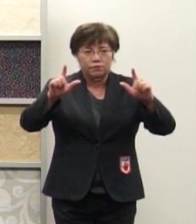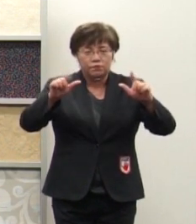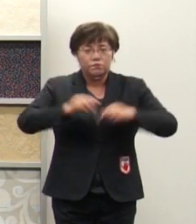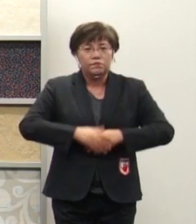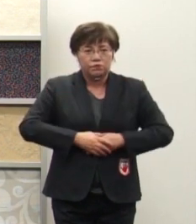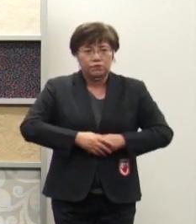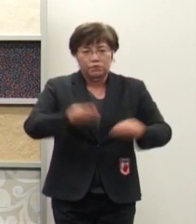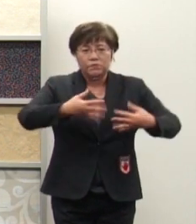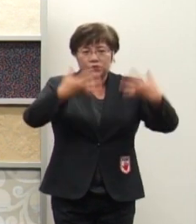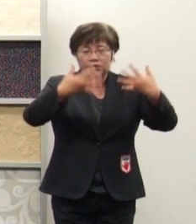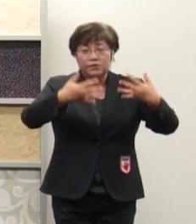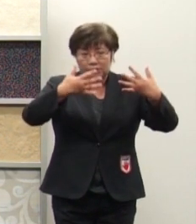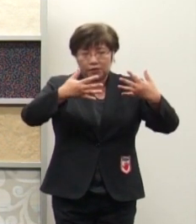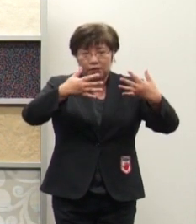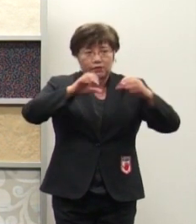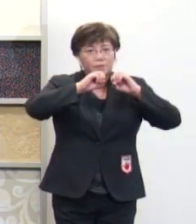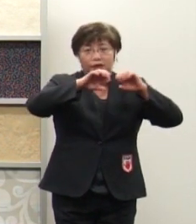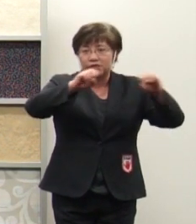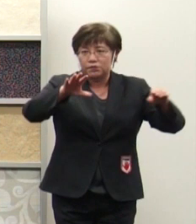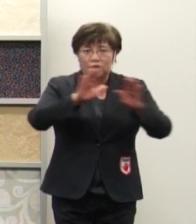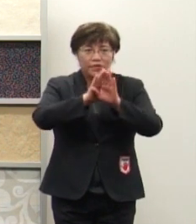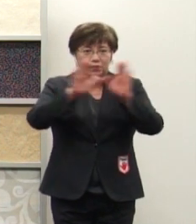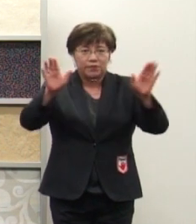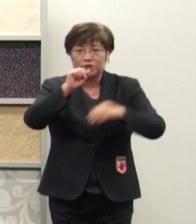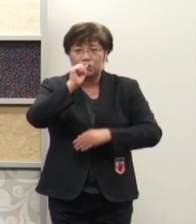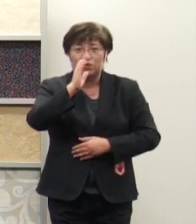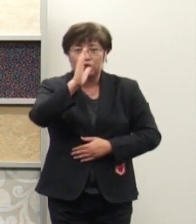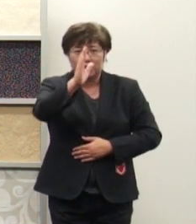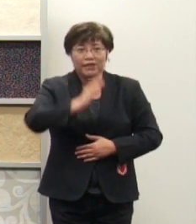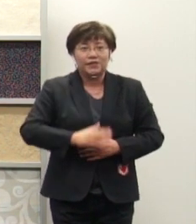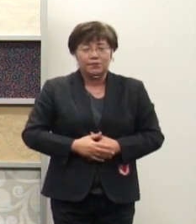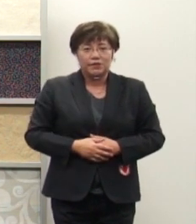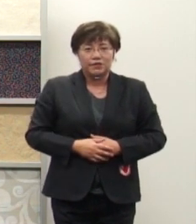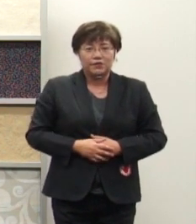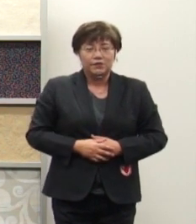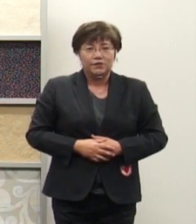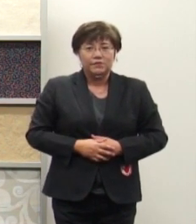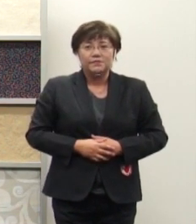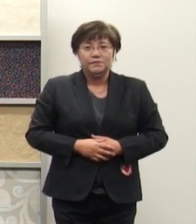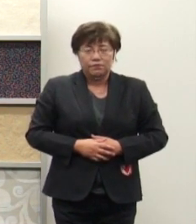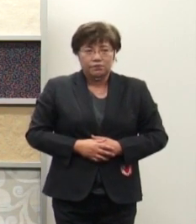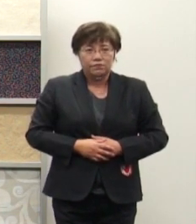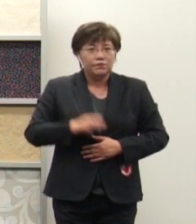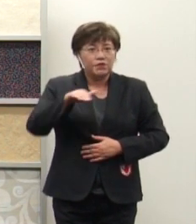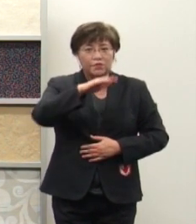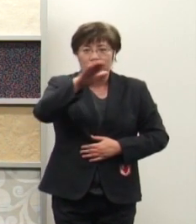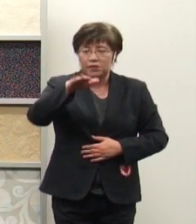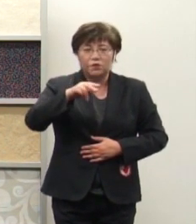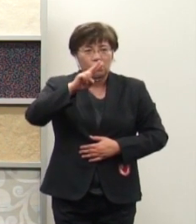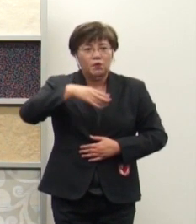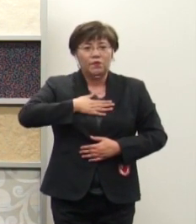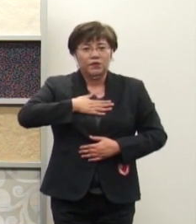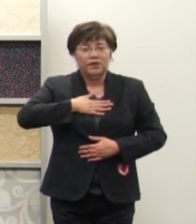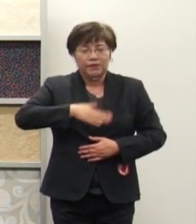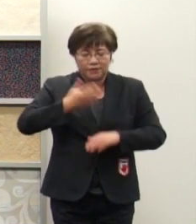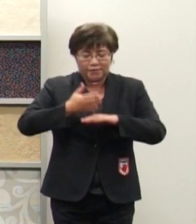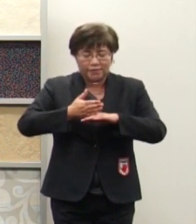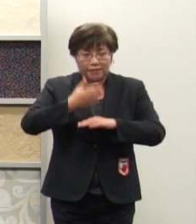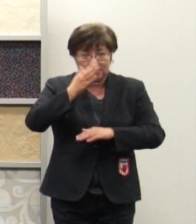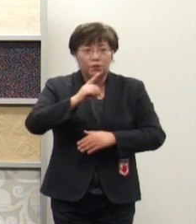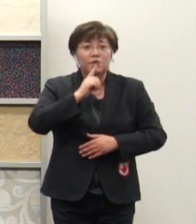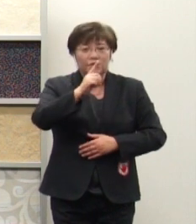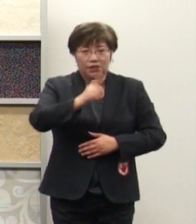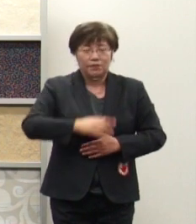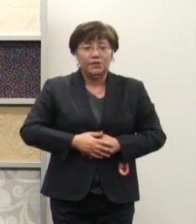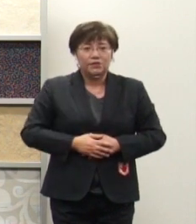ので、ぜひよろしくお願いいたします。記者クラブの皆様のご理解に心からの感謝を申し上げますととも